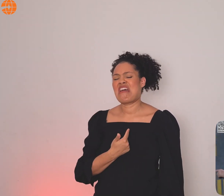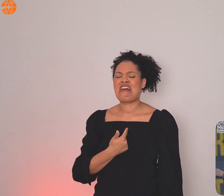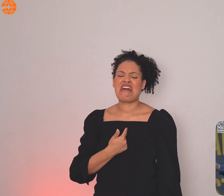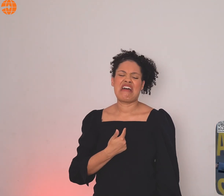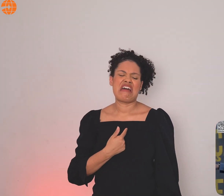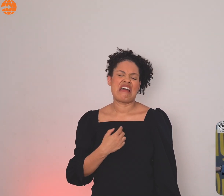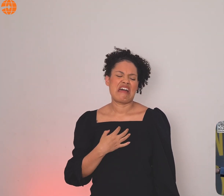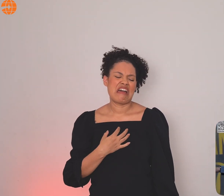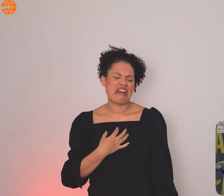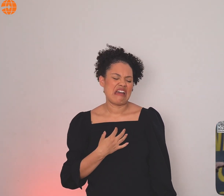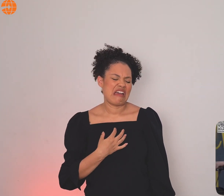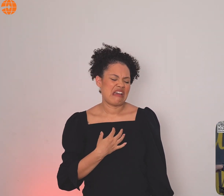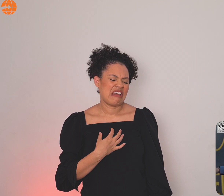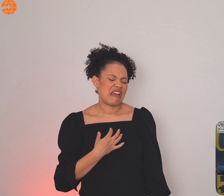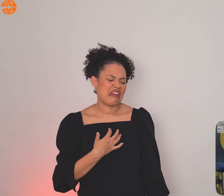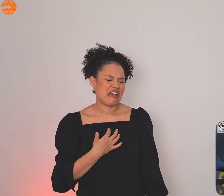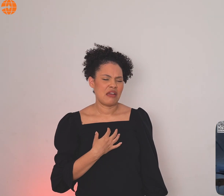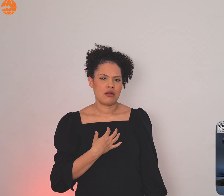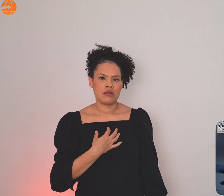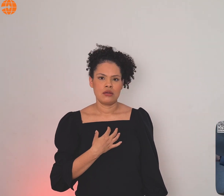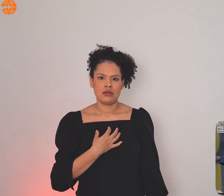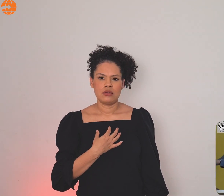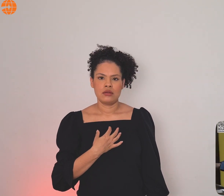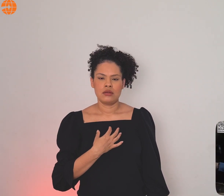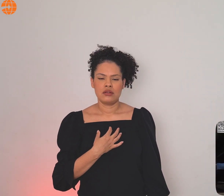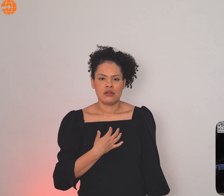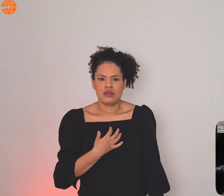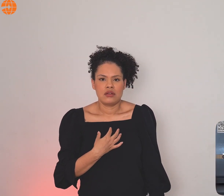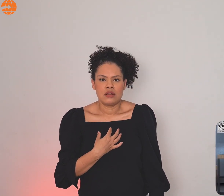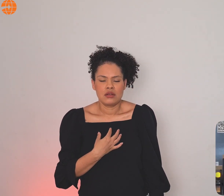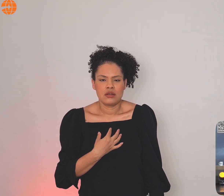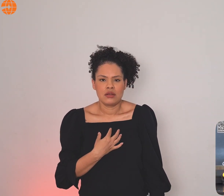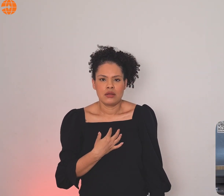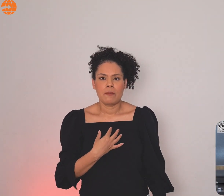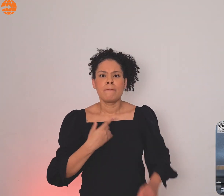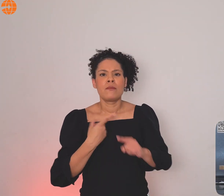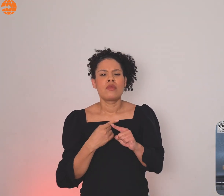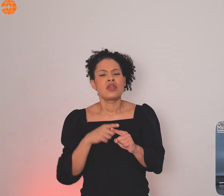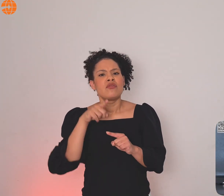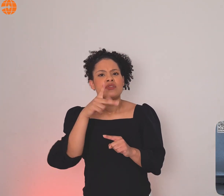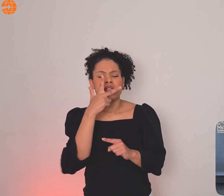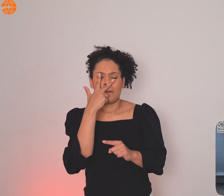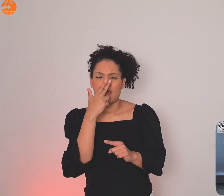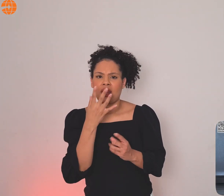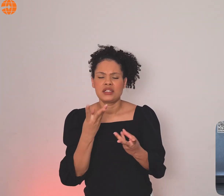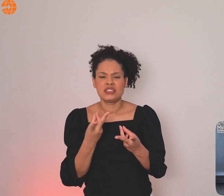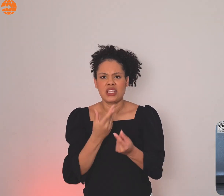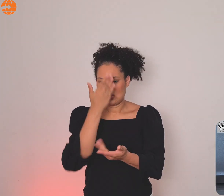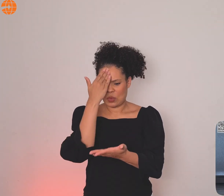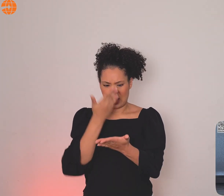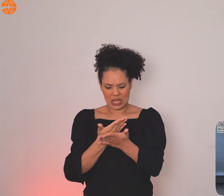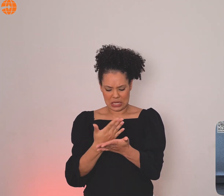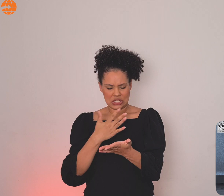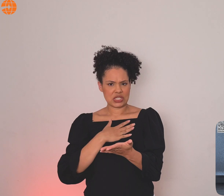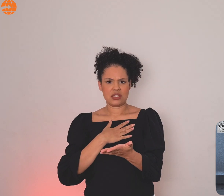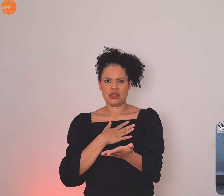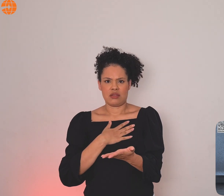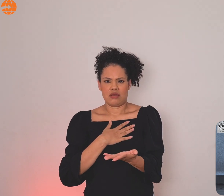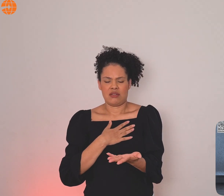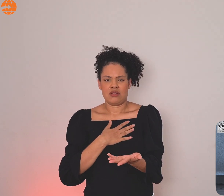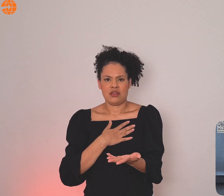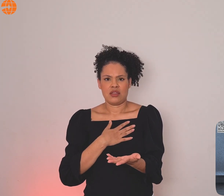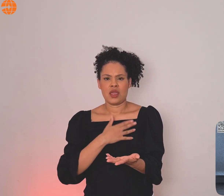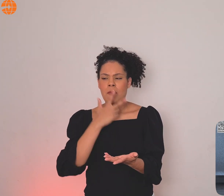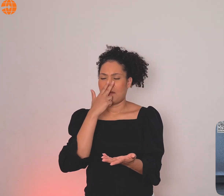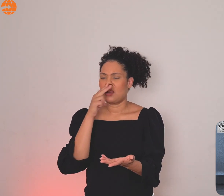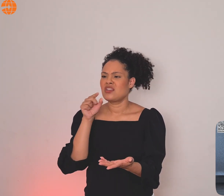E é por isso que você está desesperado, porque você se apequenou diante dessa pessoa. Porque se você não se apequenasse,